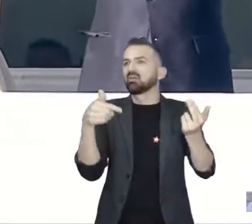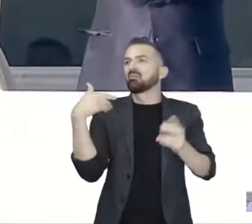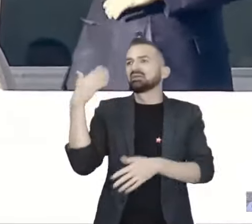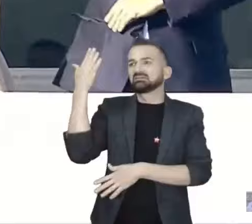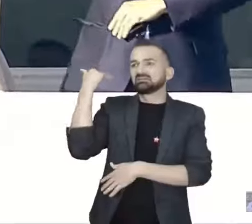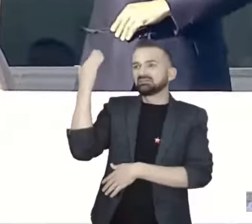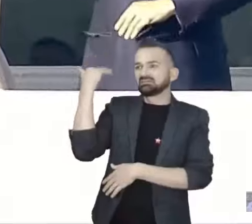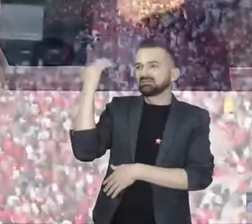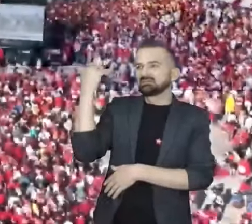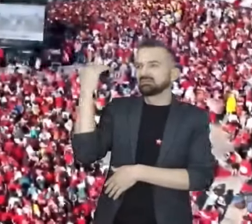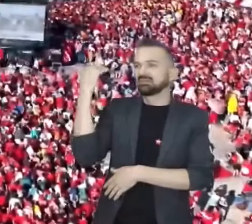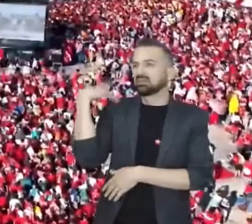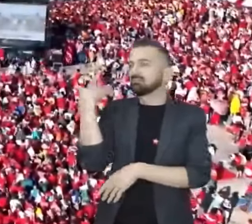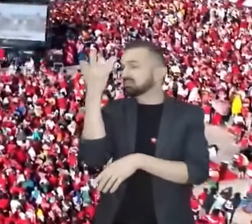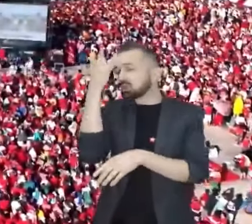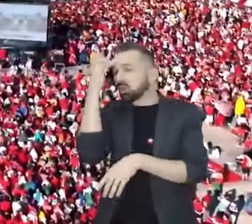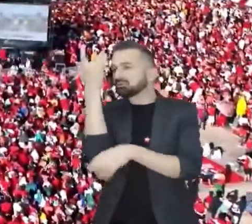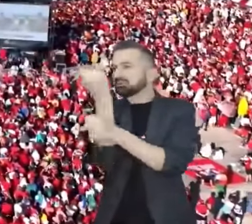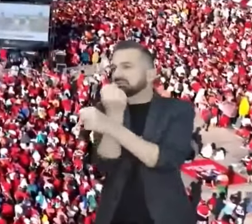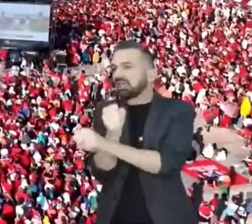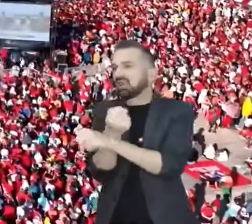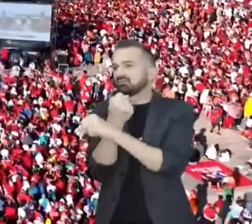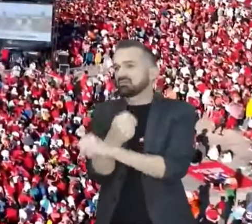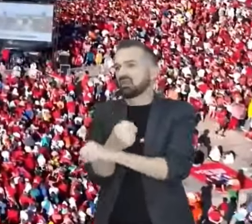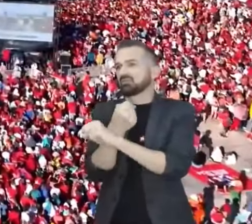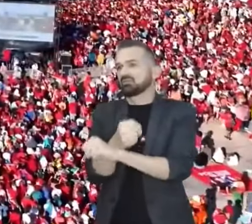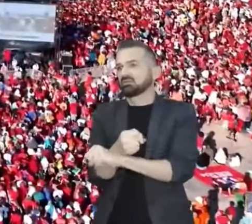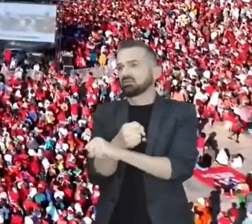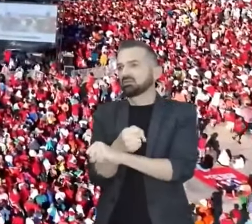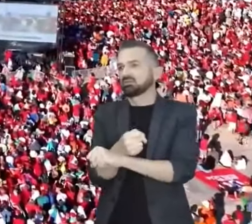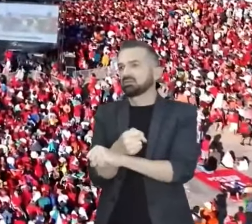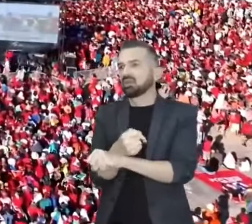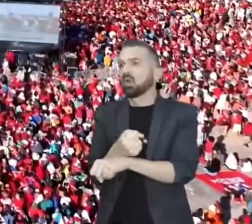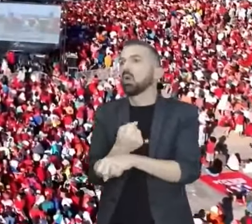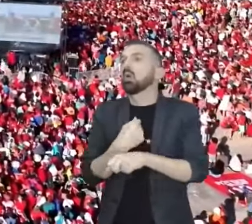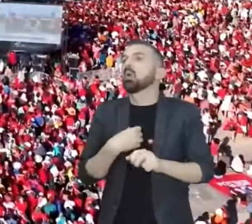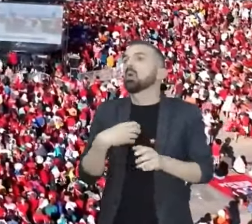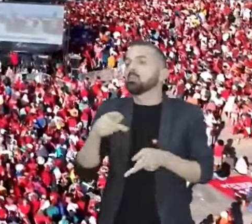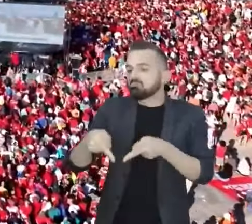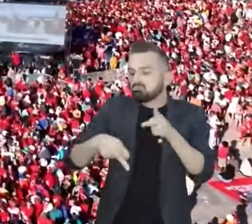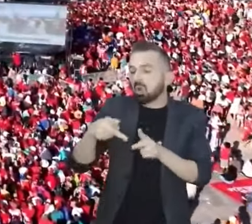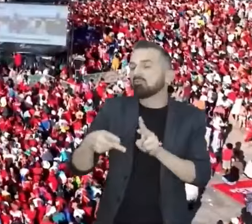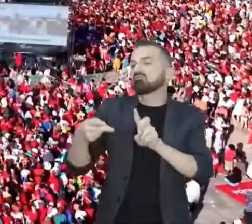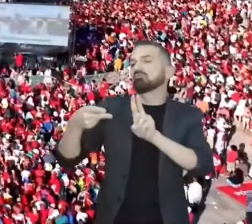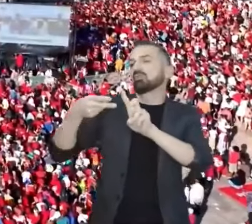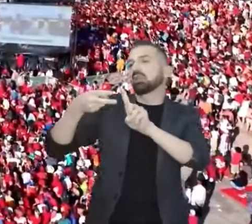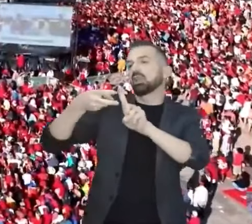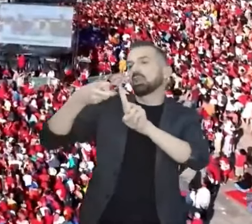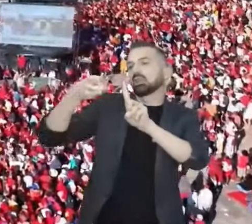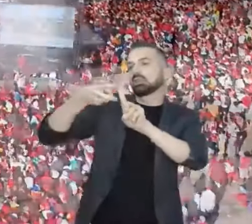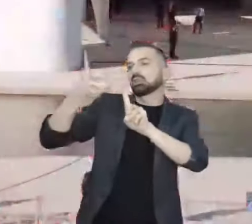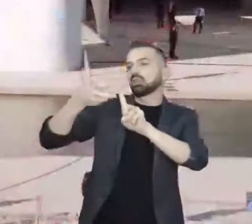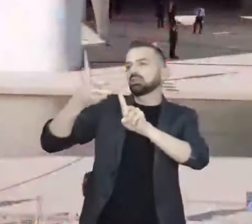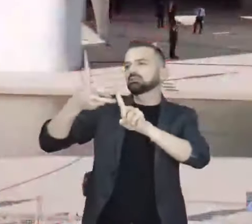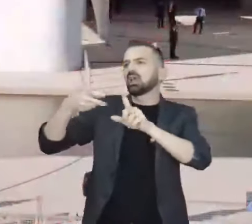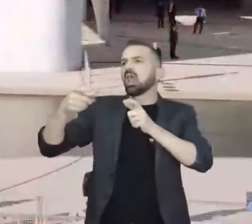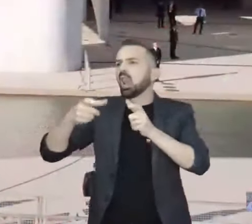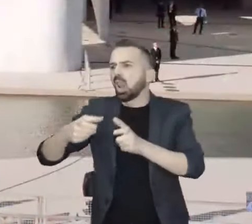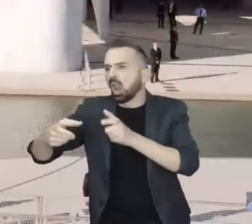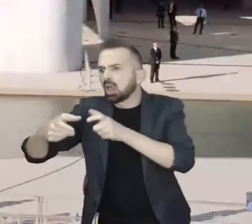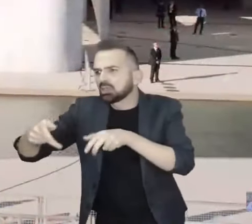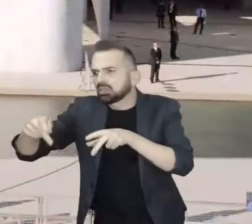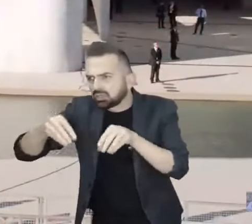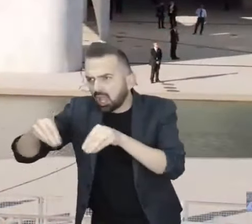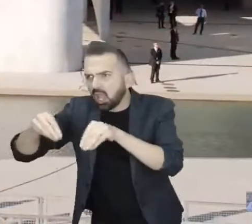escravista. Os povos indígenas precisam ter suas terras demarcadas e livres das ameaças